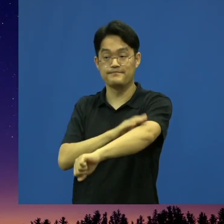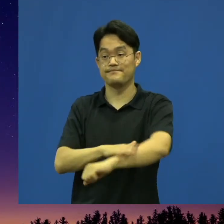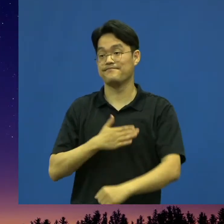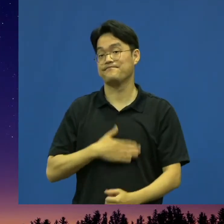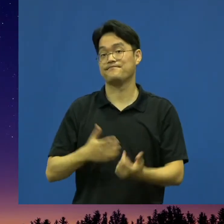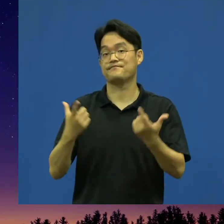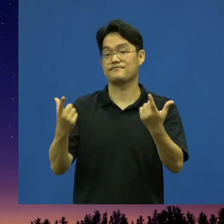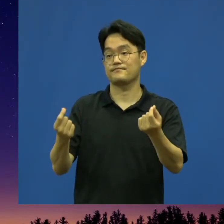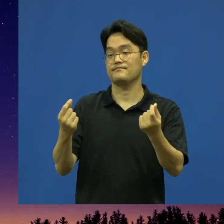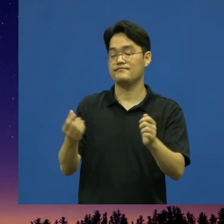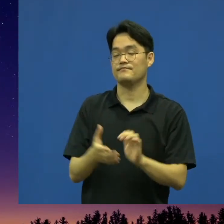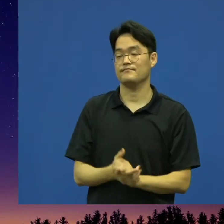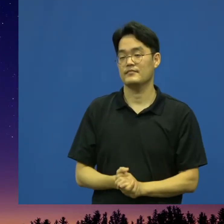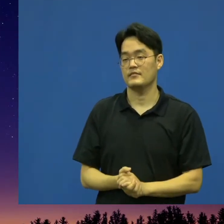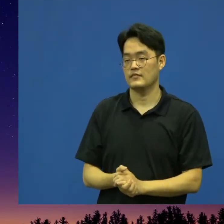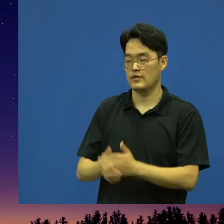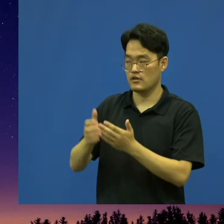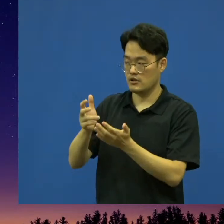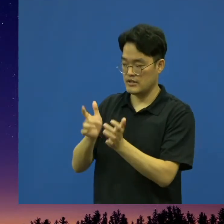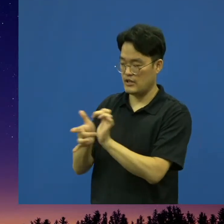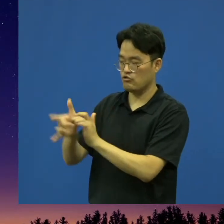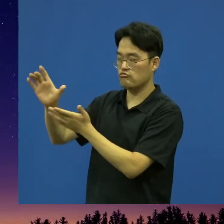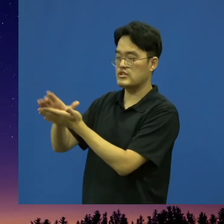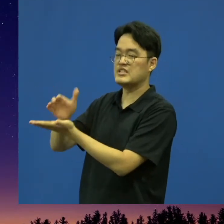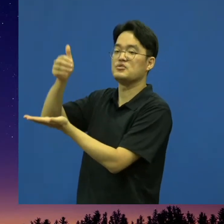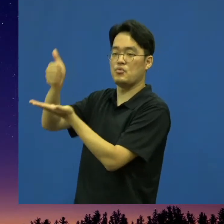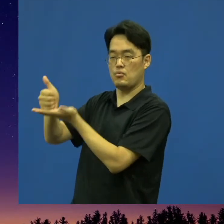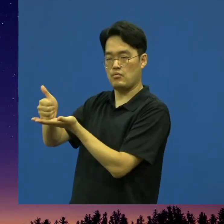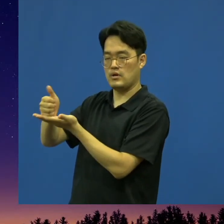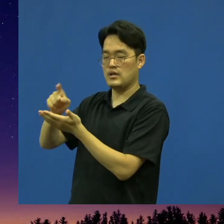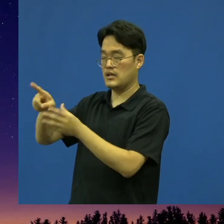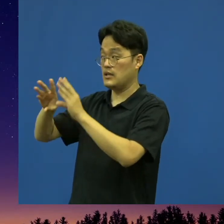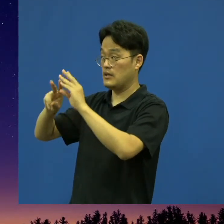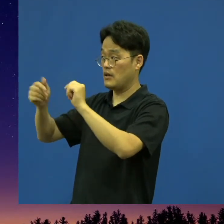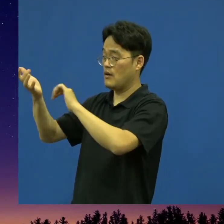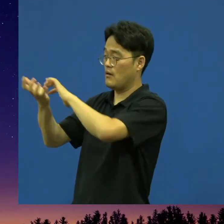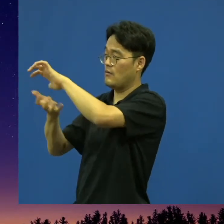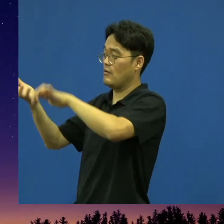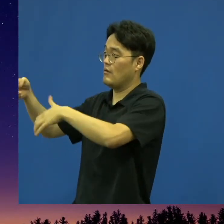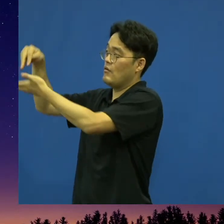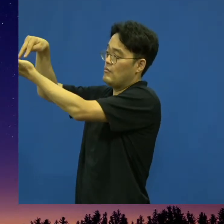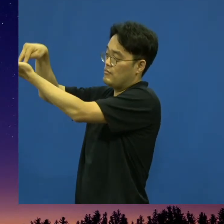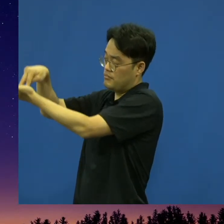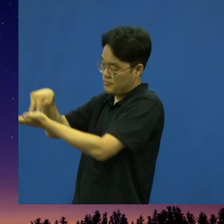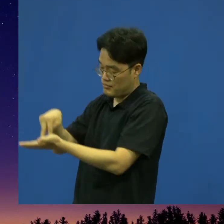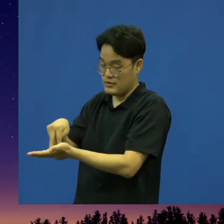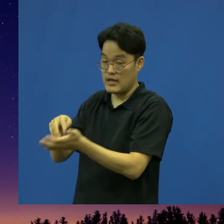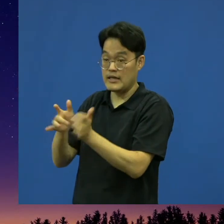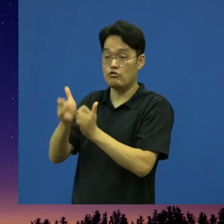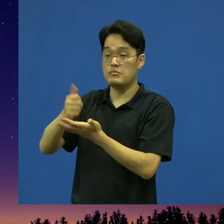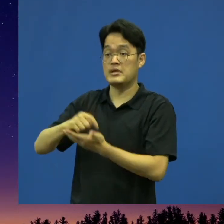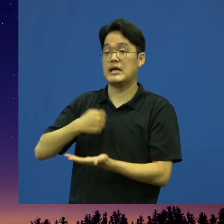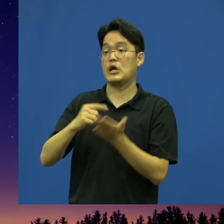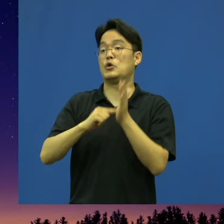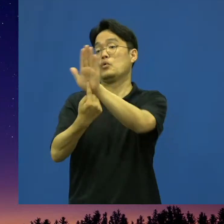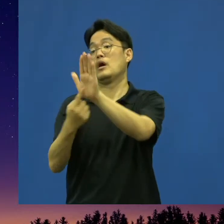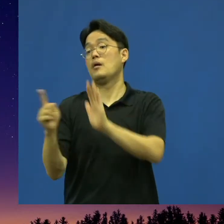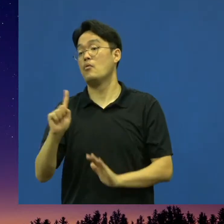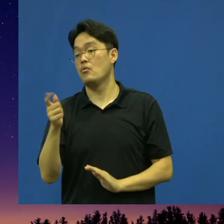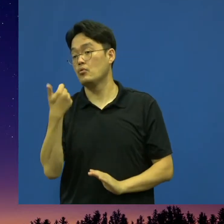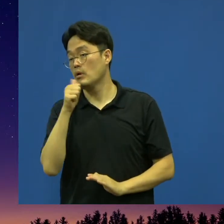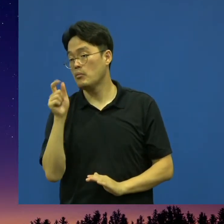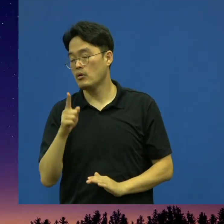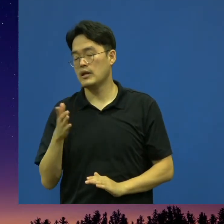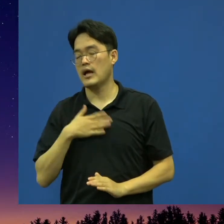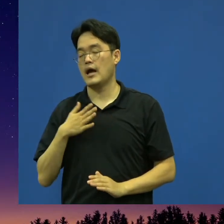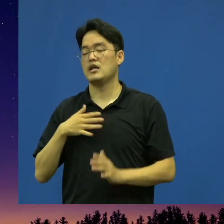것처럼 주님이 이 땅에 오셔서 자주자주 당신을 표현하실 때 인자라고